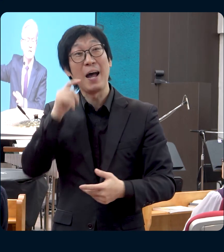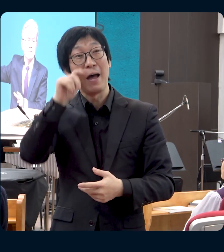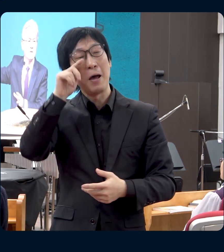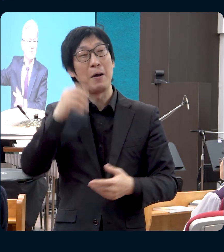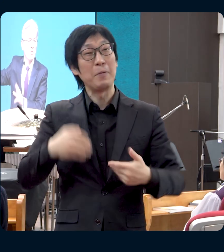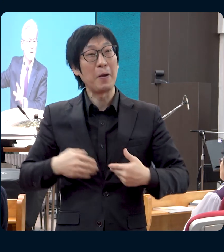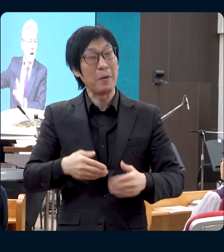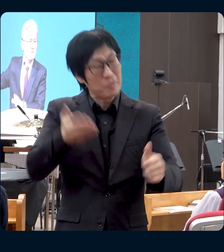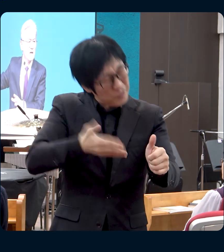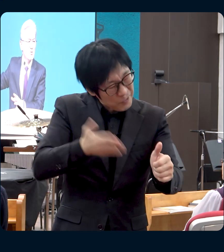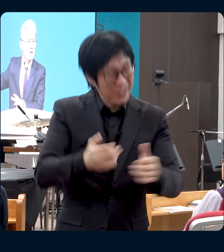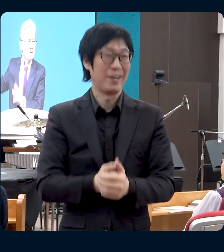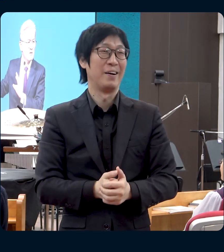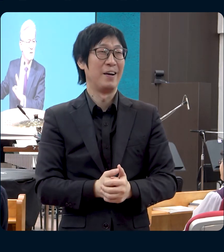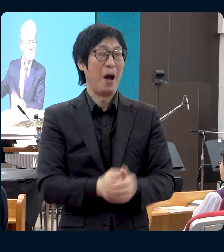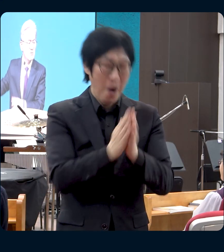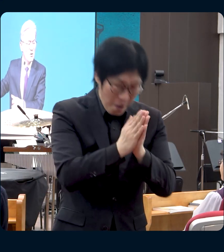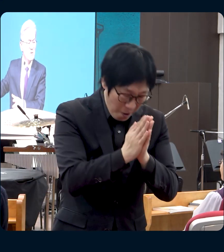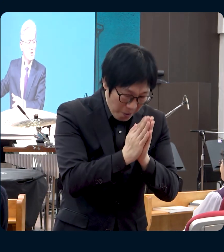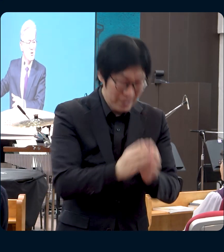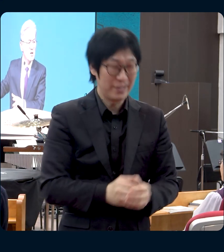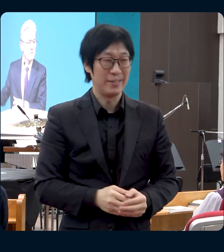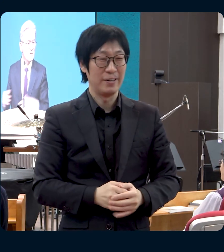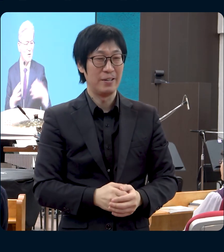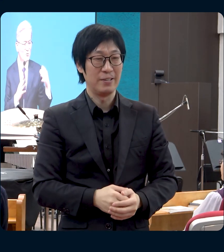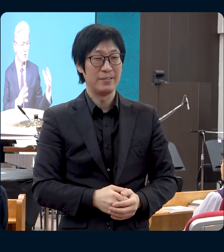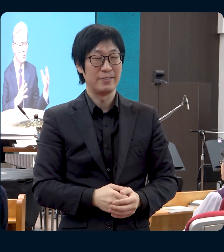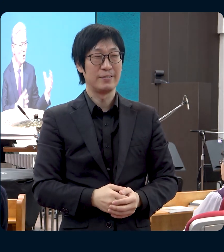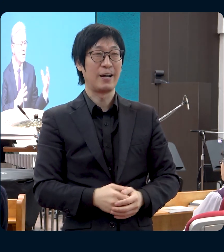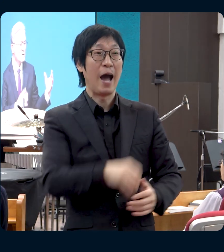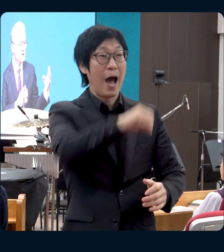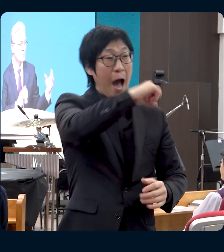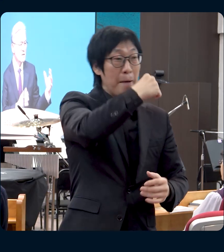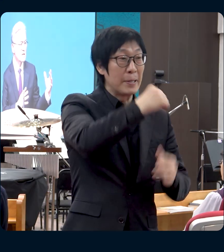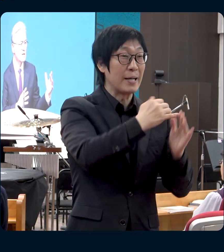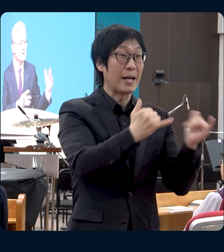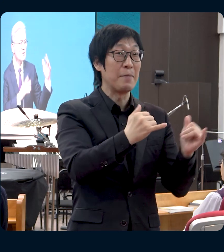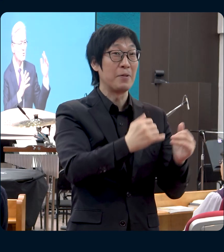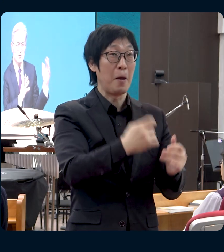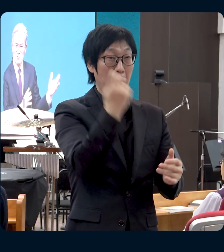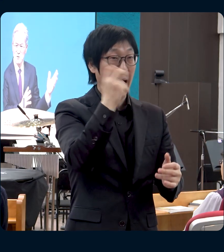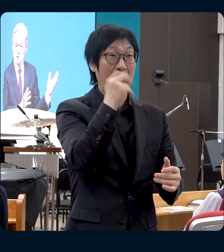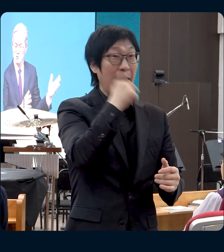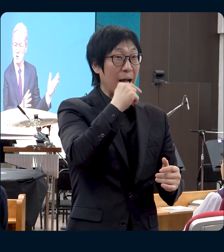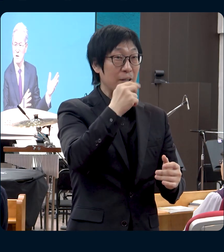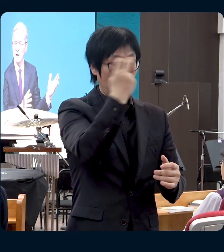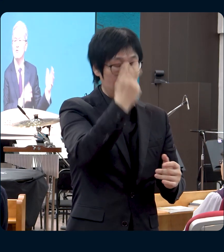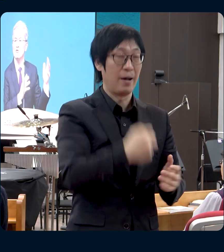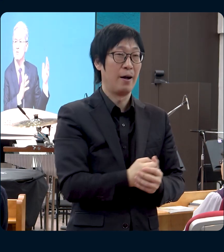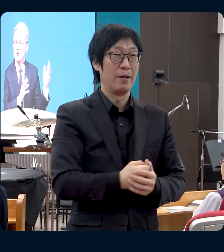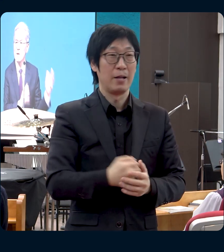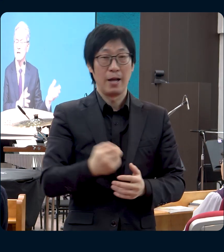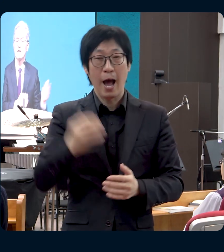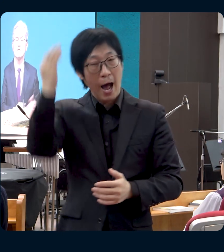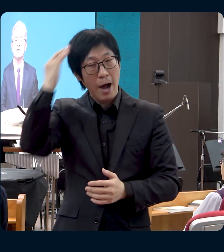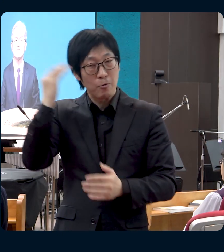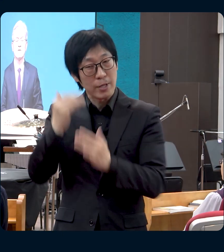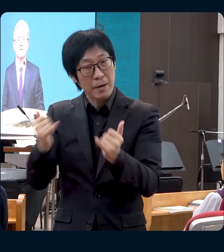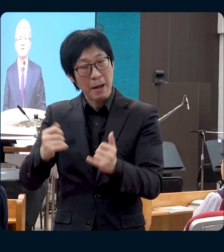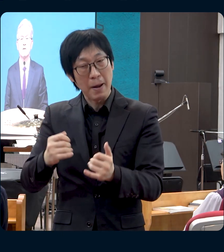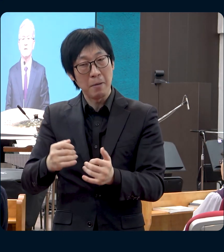나이지리아 사람들은 또 아프리카 쪽이니까 검색이 철저하지만 우리는 동양에서 왔으니까 좀 쉬우니까 우리 먼저 하면 안